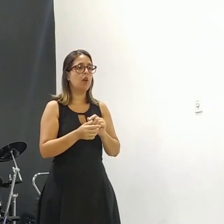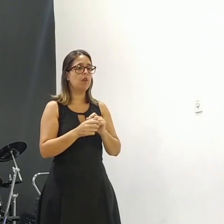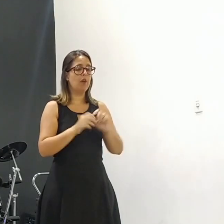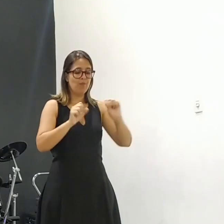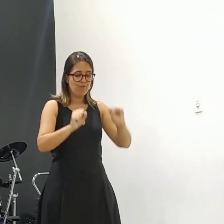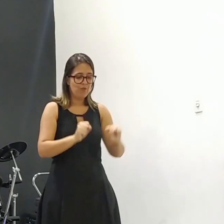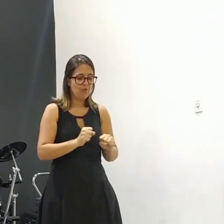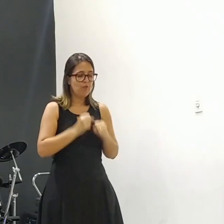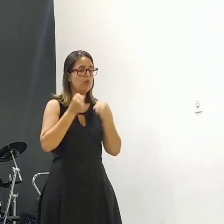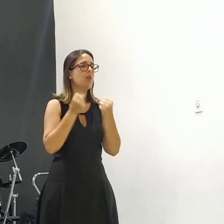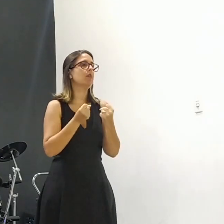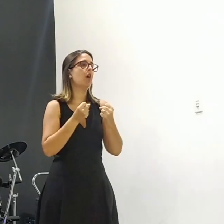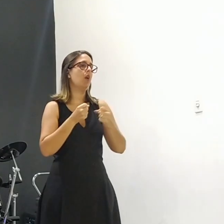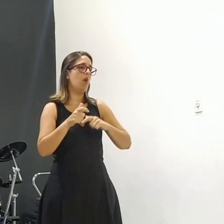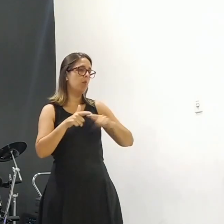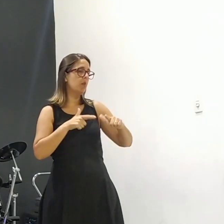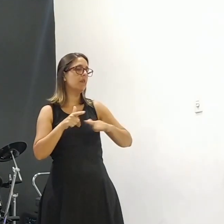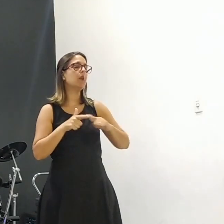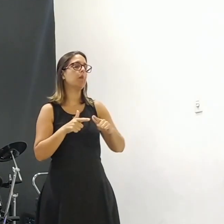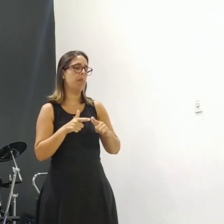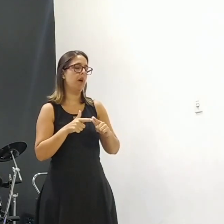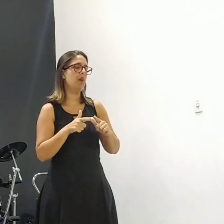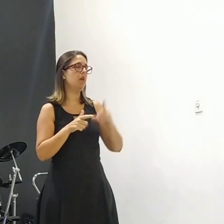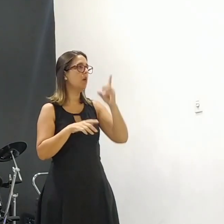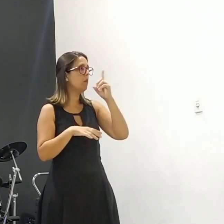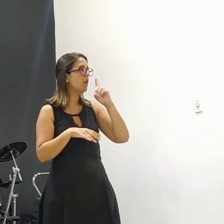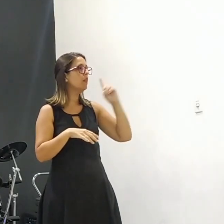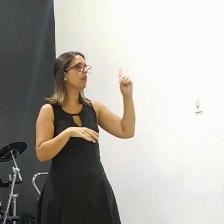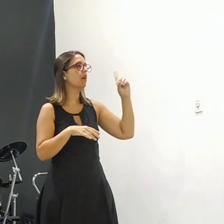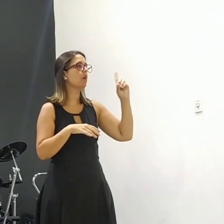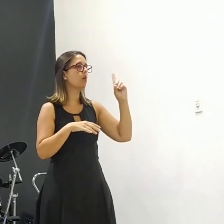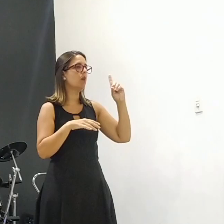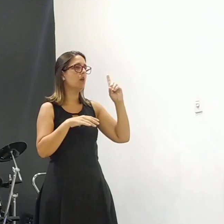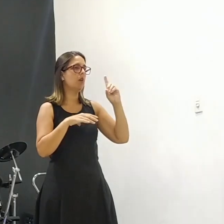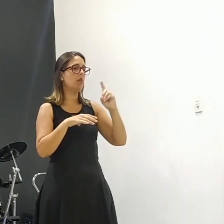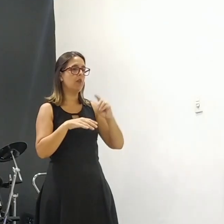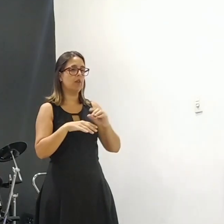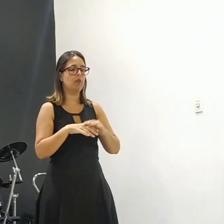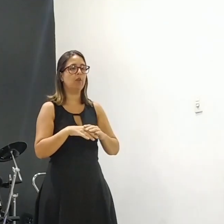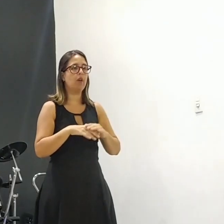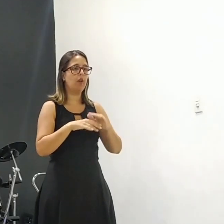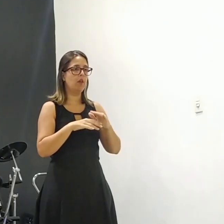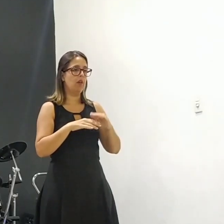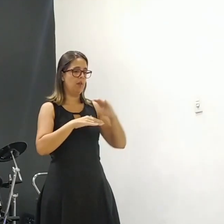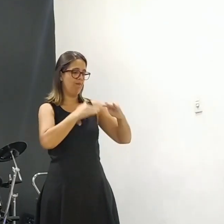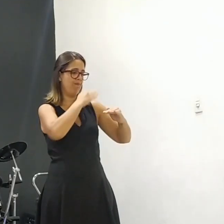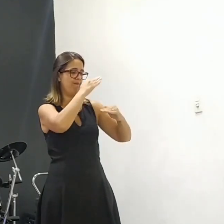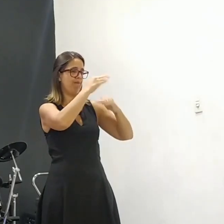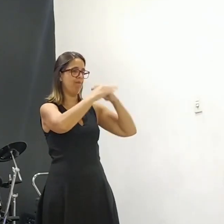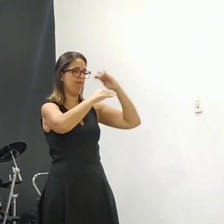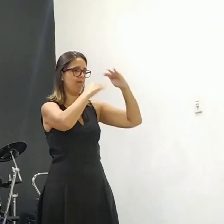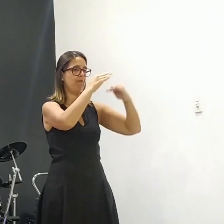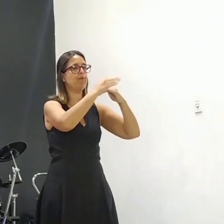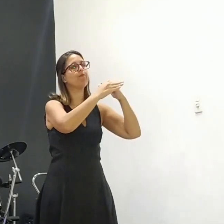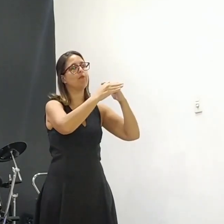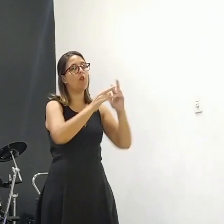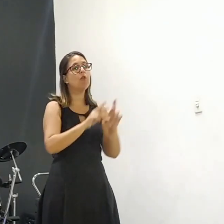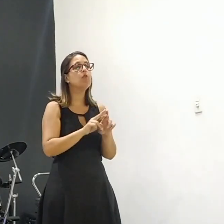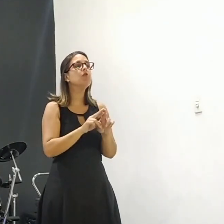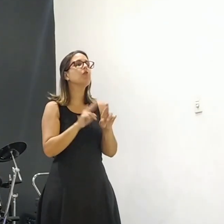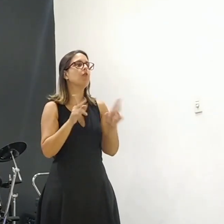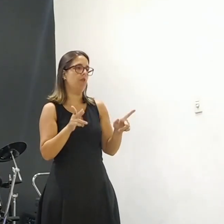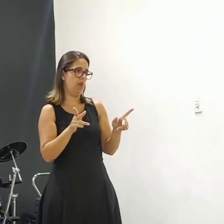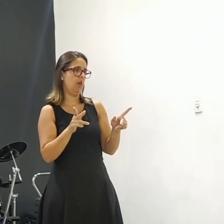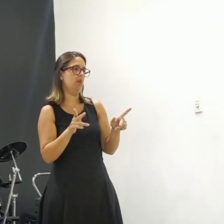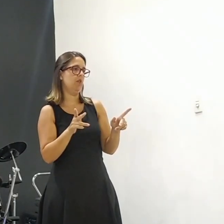mais na obra, já se entregaram mais para Deus, já estão com água nos lombos, já estão no outro nível da